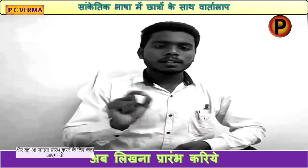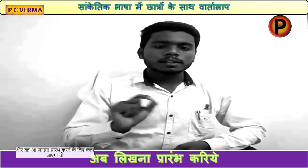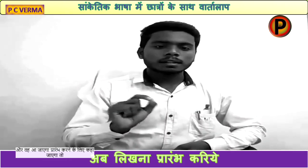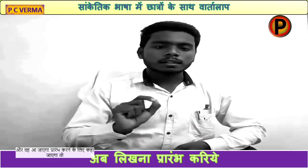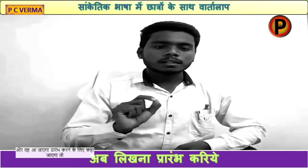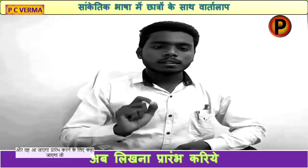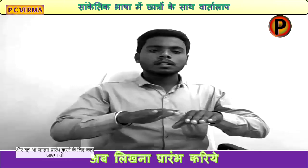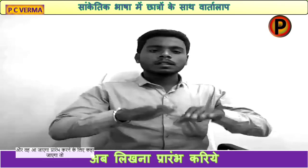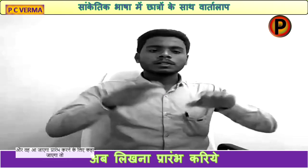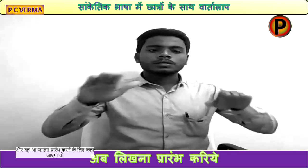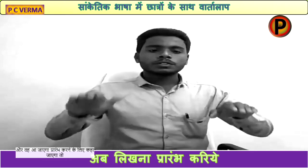अब लिखना